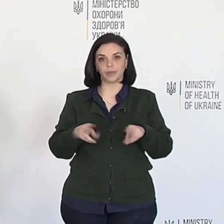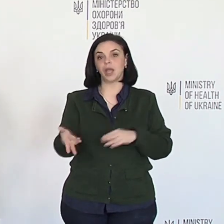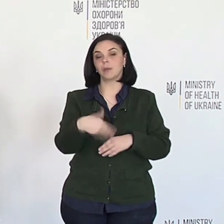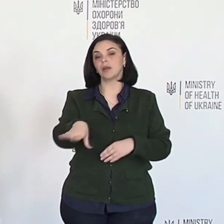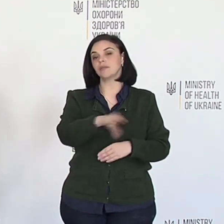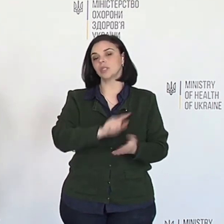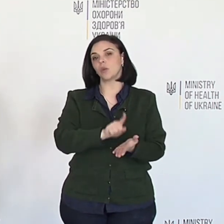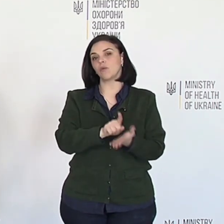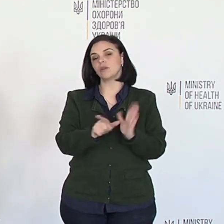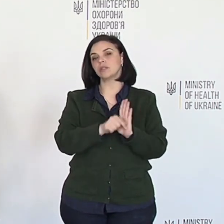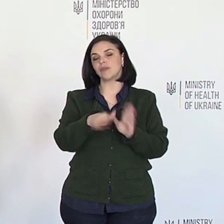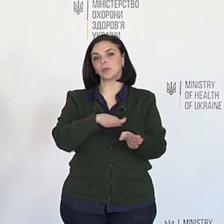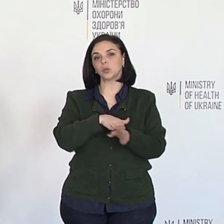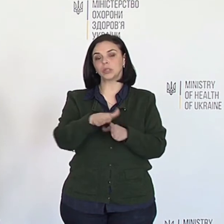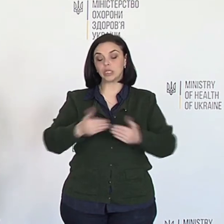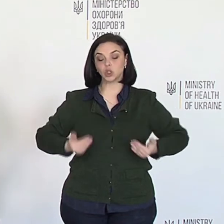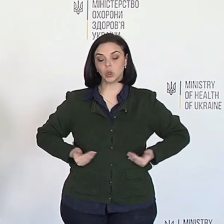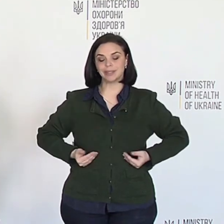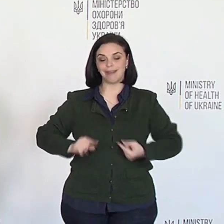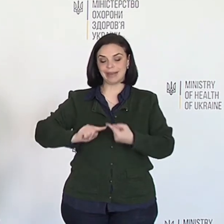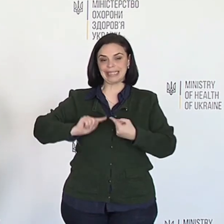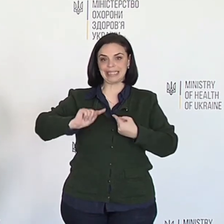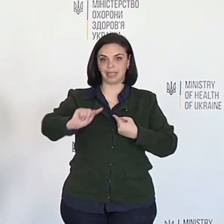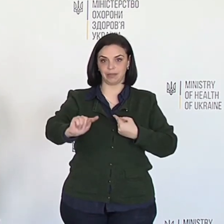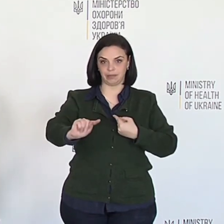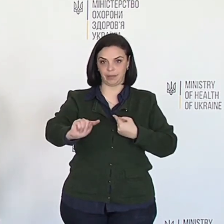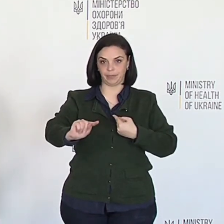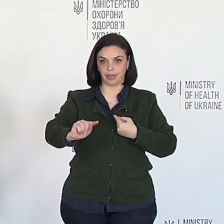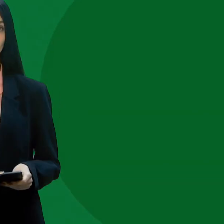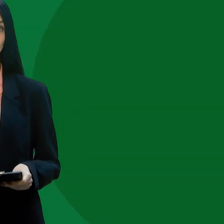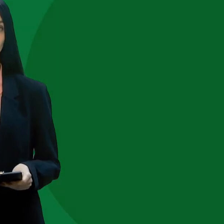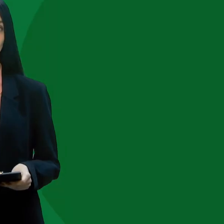всі повинні з вами дотримуватись соціальної дистанції.